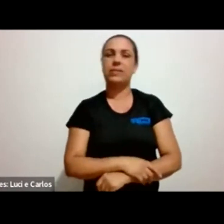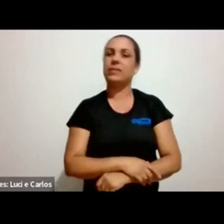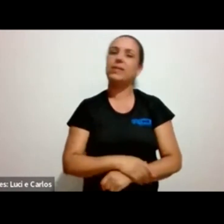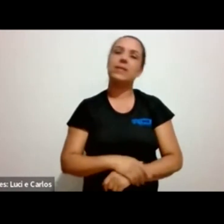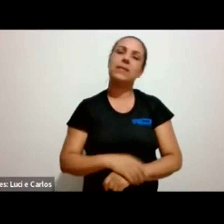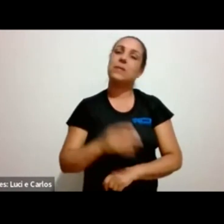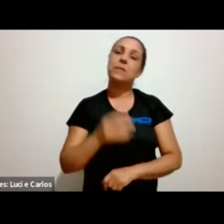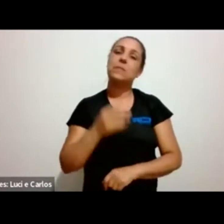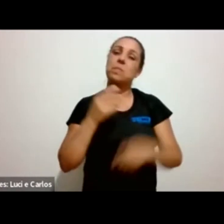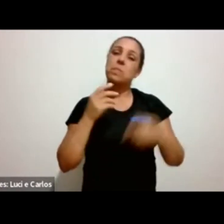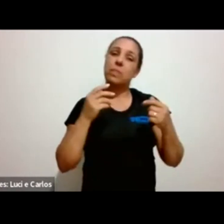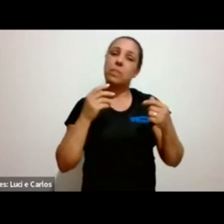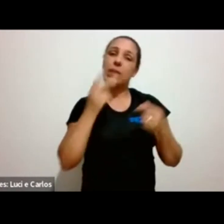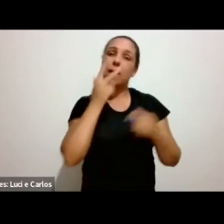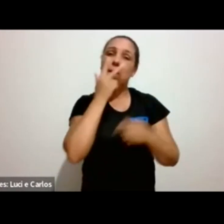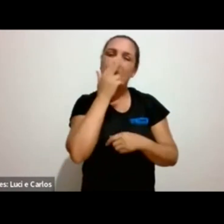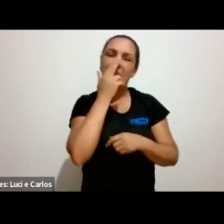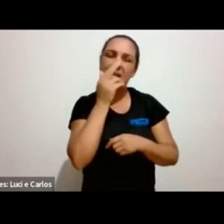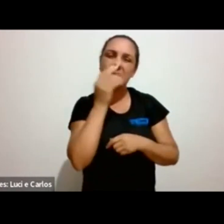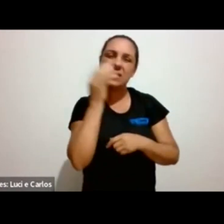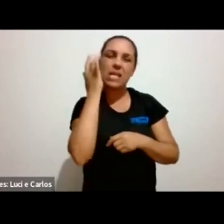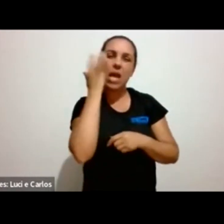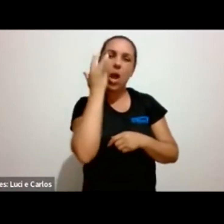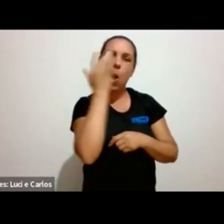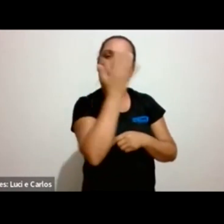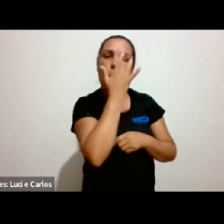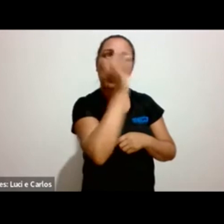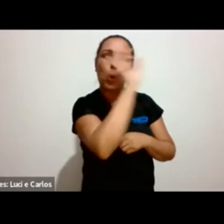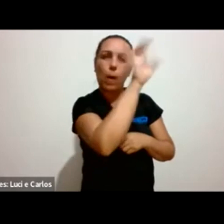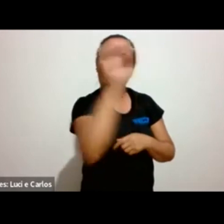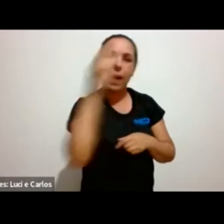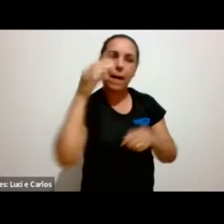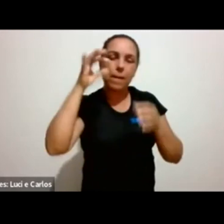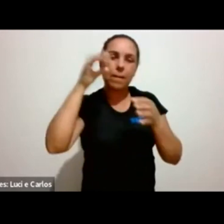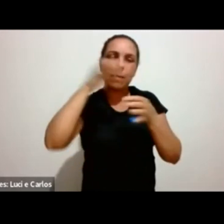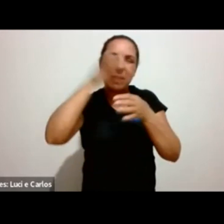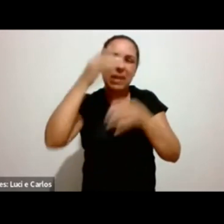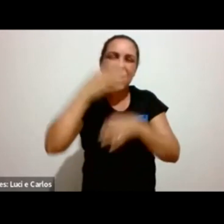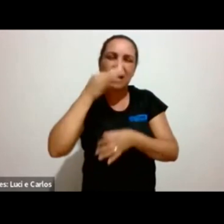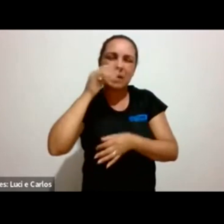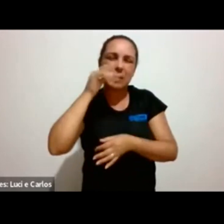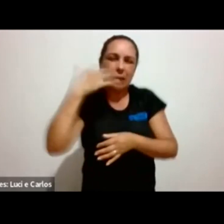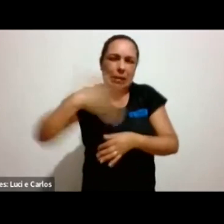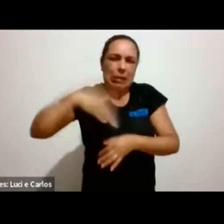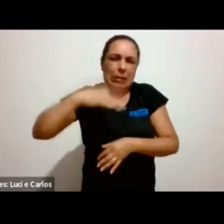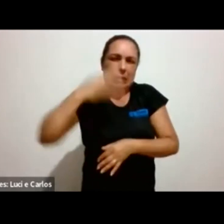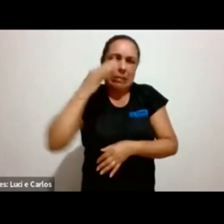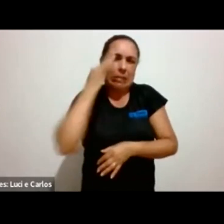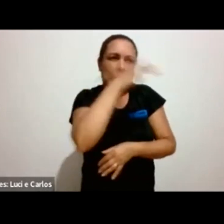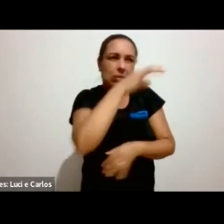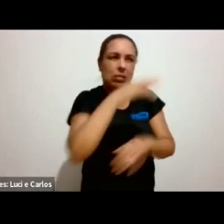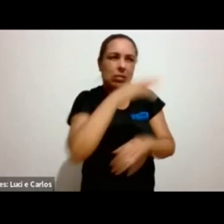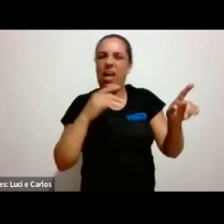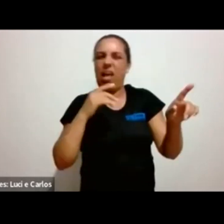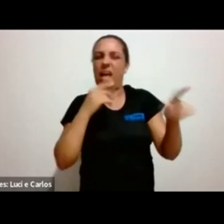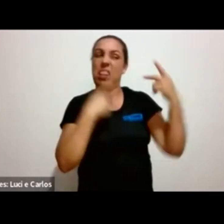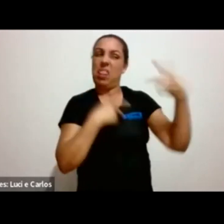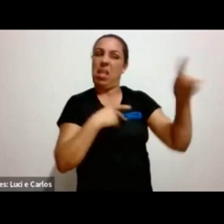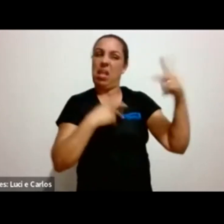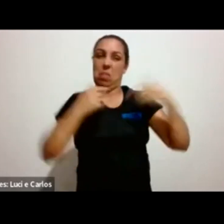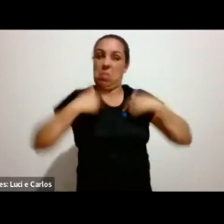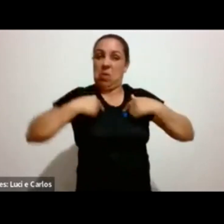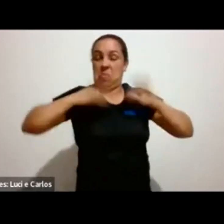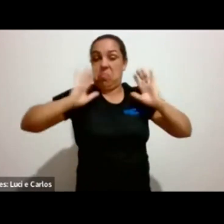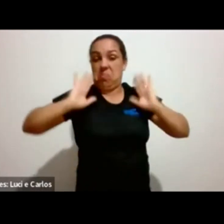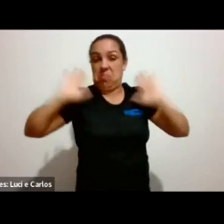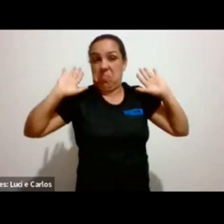ditado diz assim: pimenta nos olhos dos outros é refresco. E é isso que acontece, né? Não tem cura, você vai ter que aprender